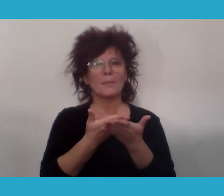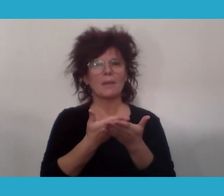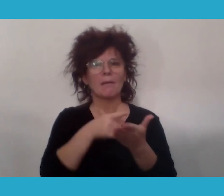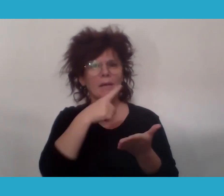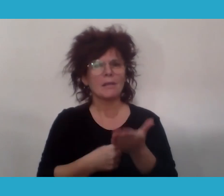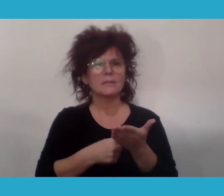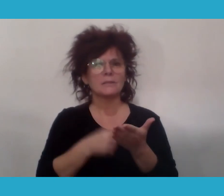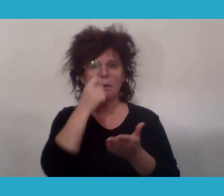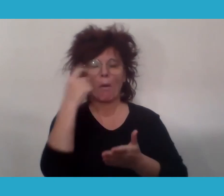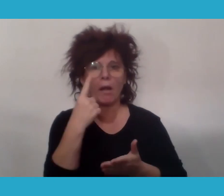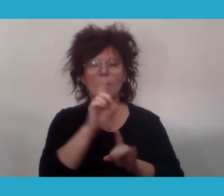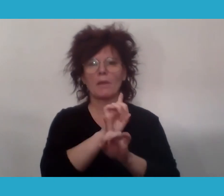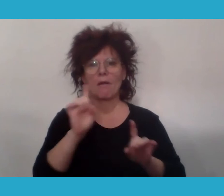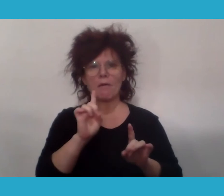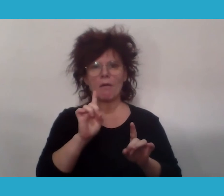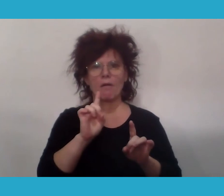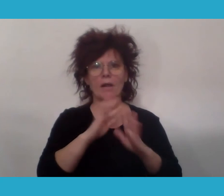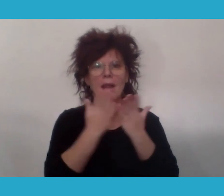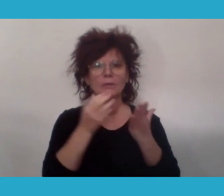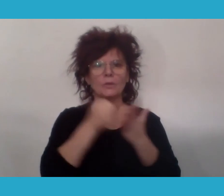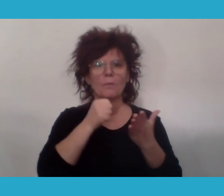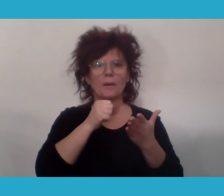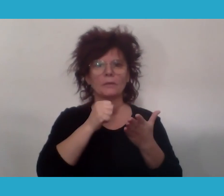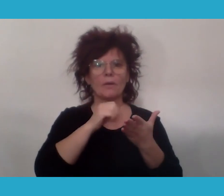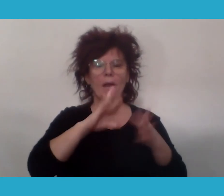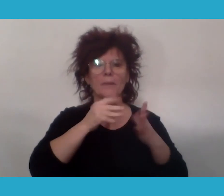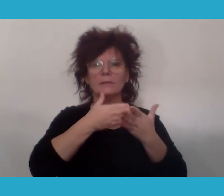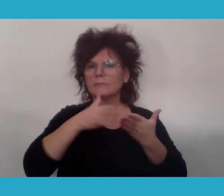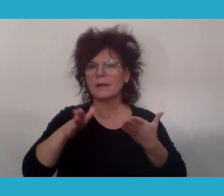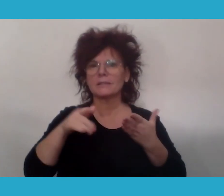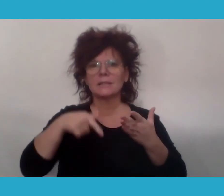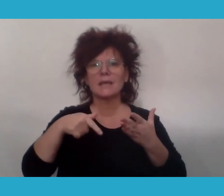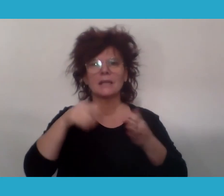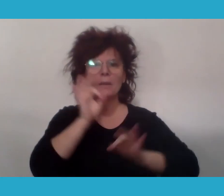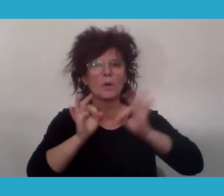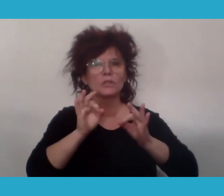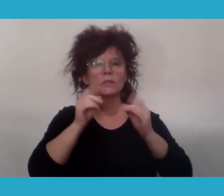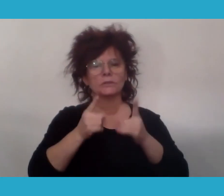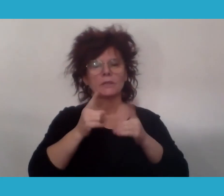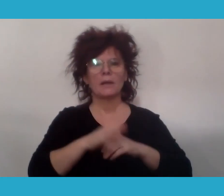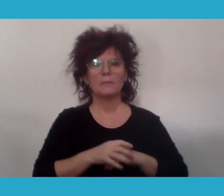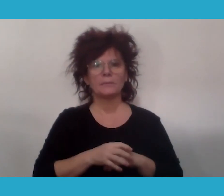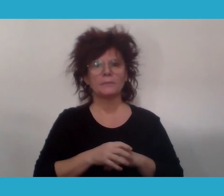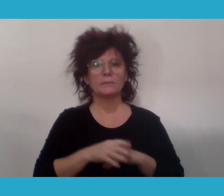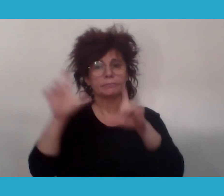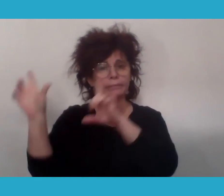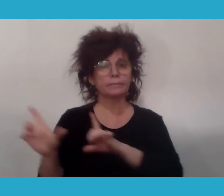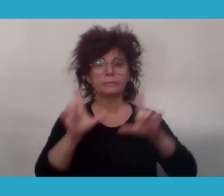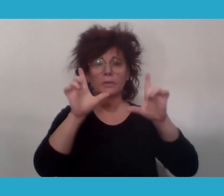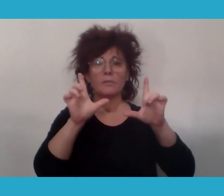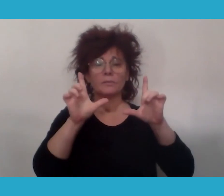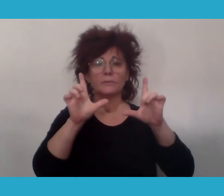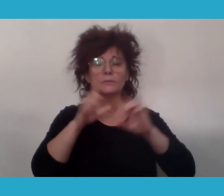no tomen decisiones apresuradas, que rechacen el estudio de impacto ambiental y este proyecto. Procede a subir una foto